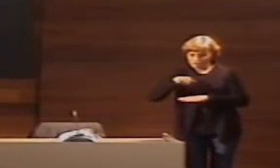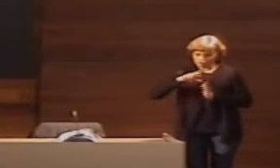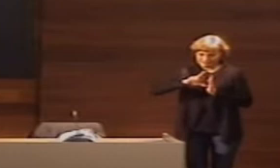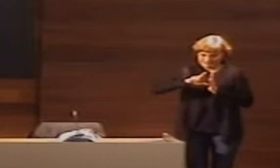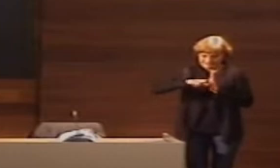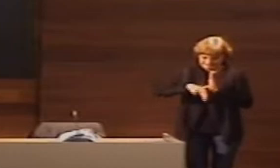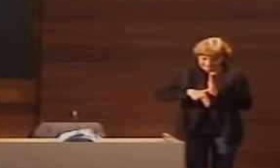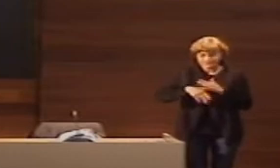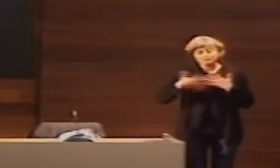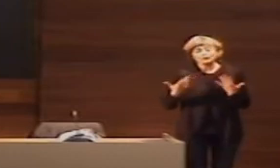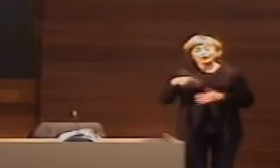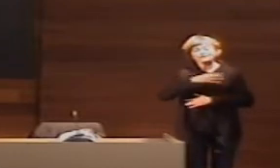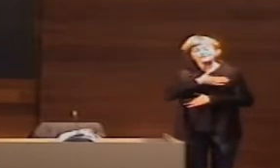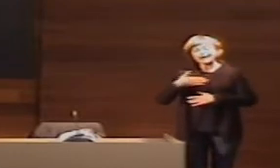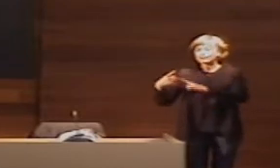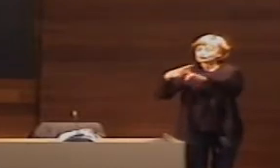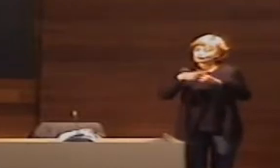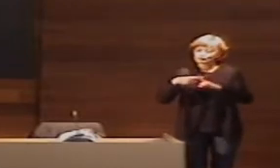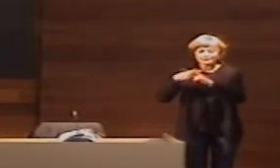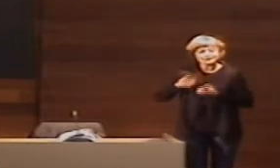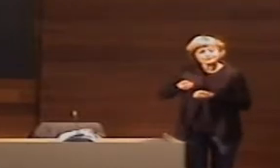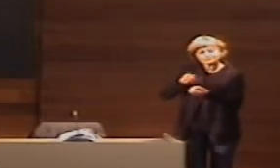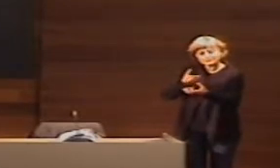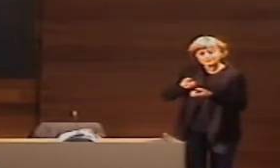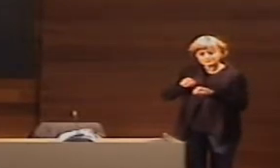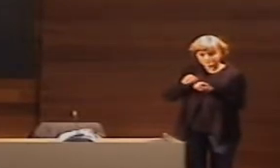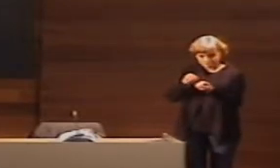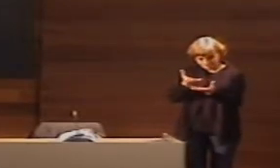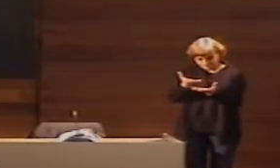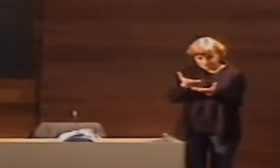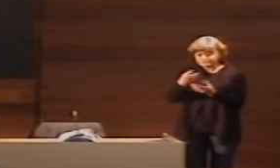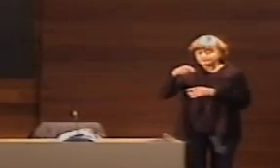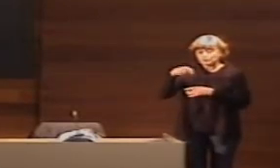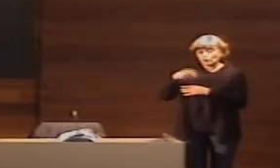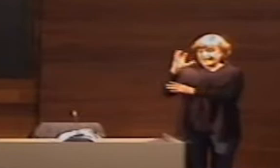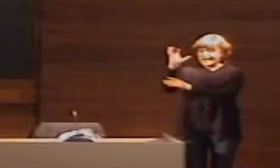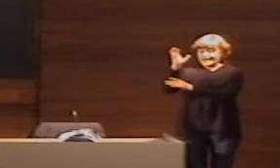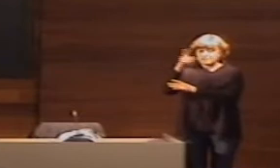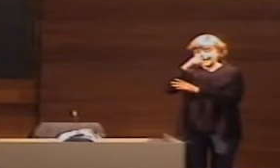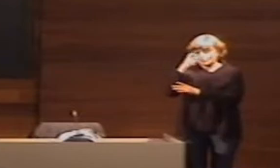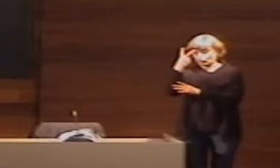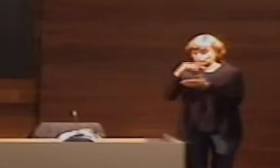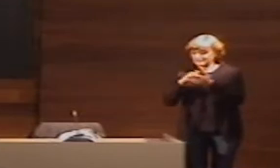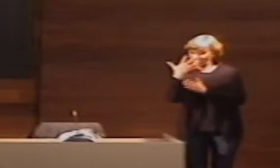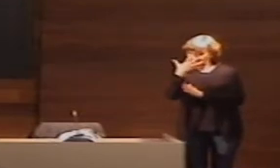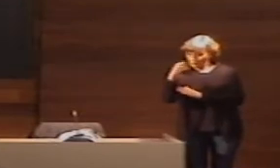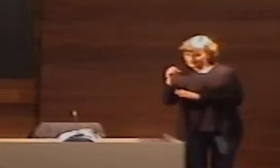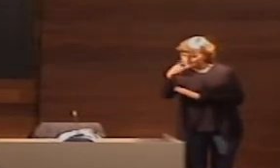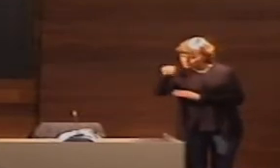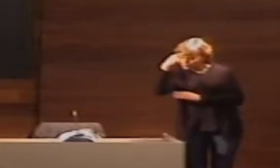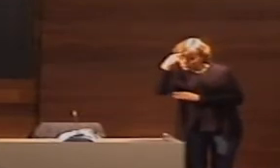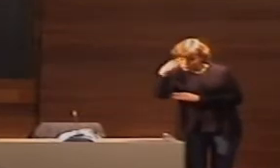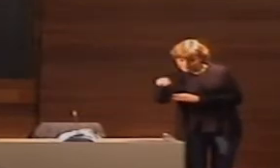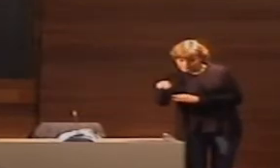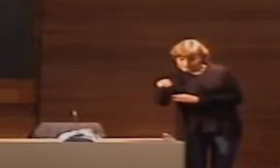hoy queremos compartir esta nueva sesión de Ágora, Ágora Clima 2050. Sabéis que en el marco de